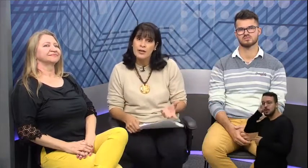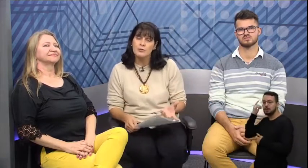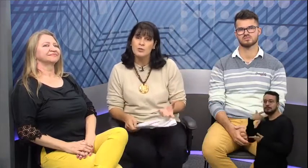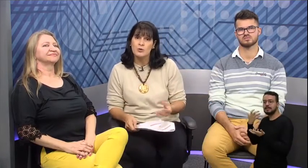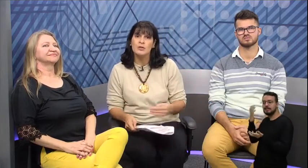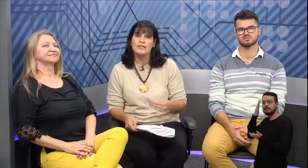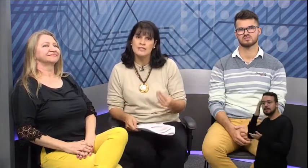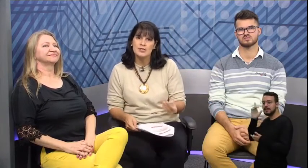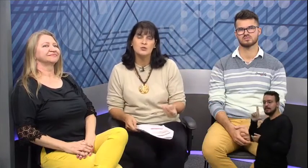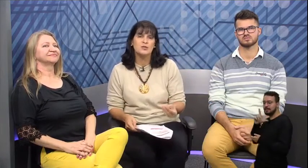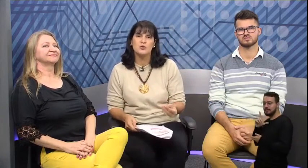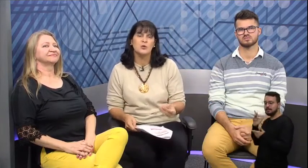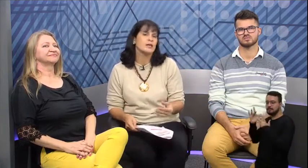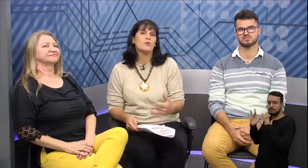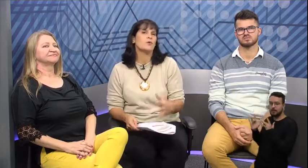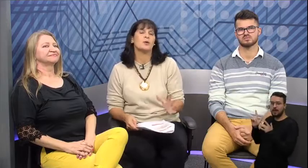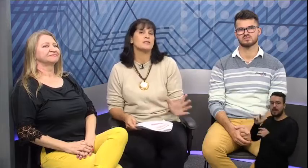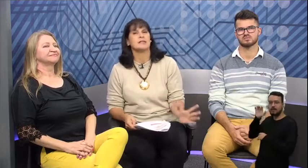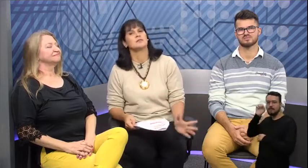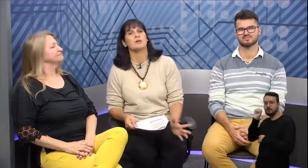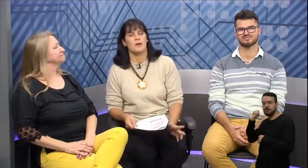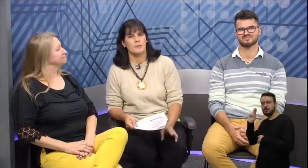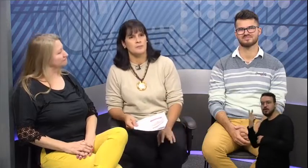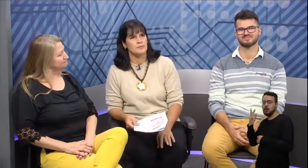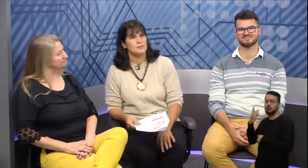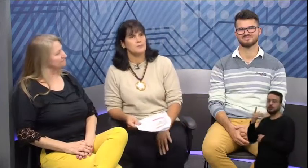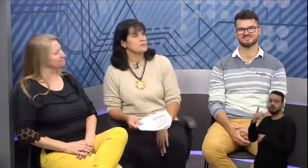uma escolha? Existe uma escolha ou é uma coisa natural?